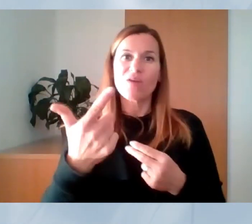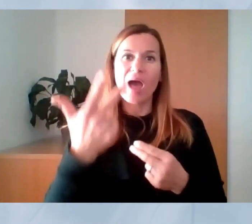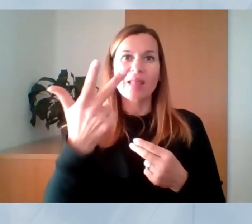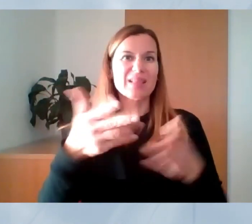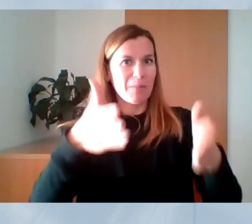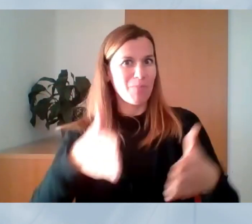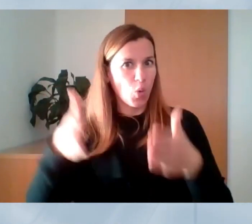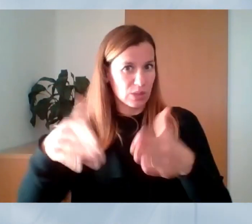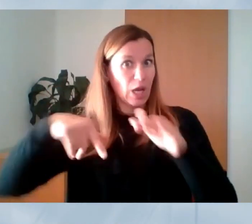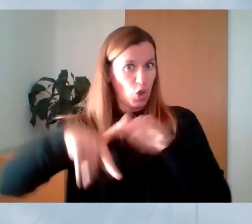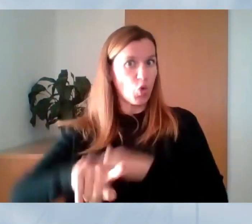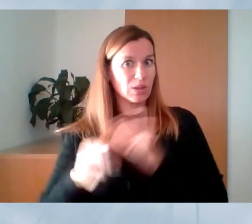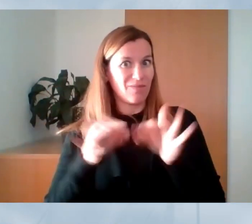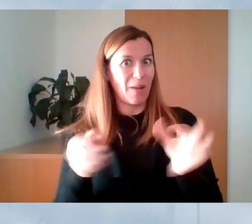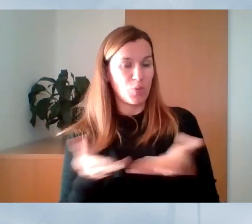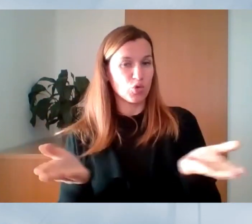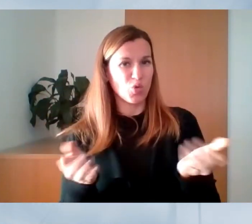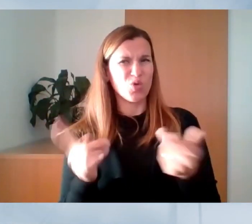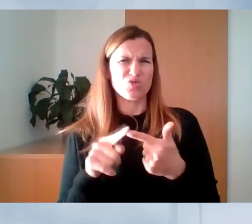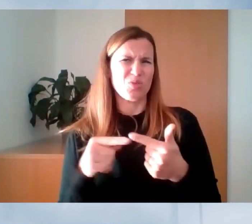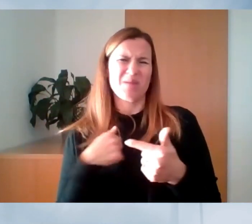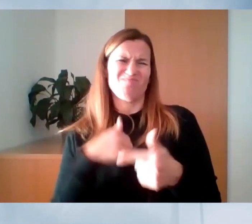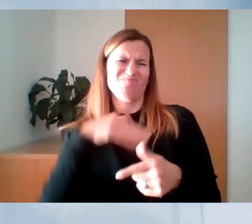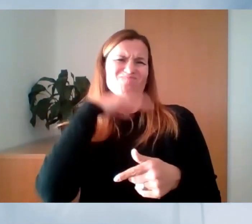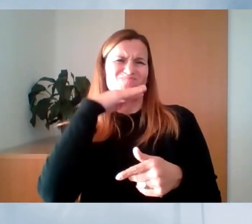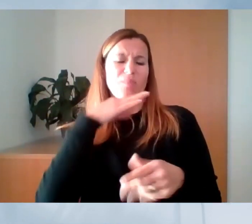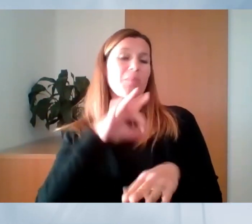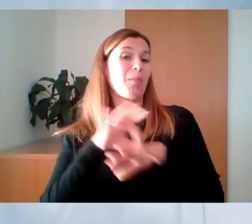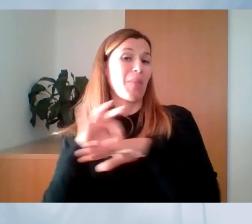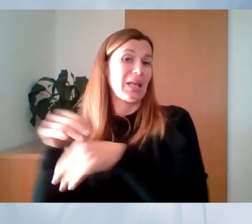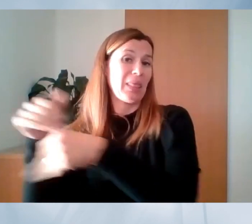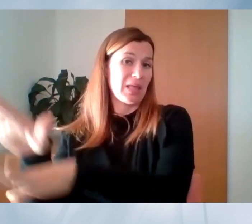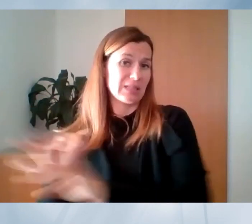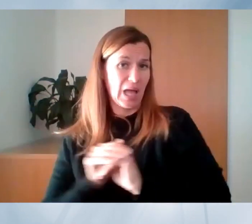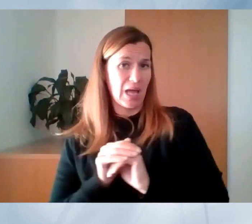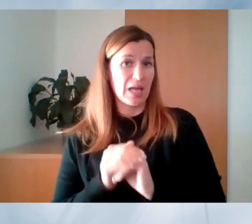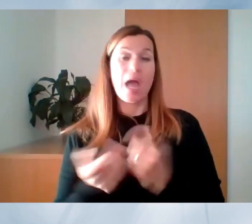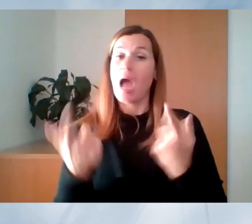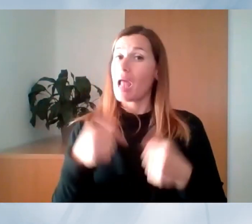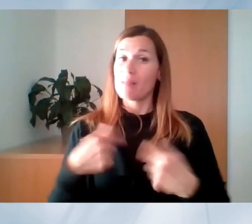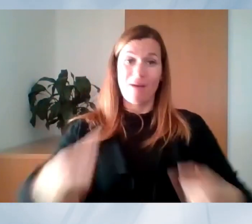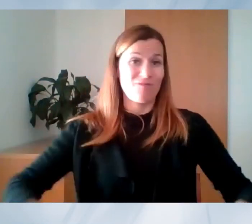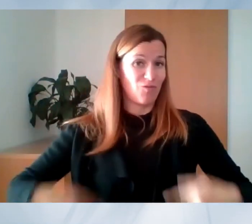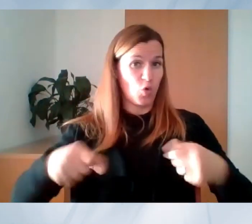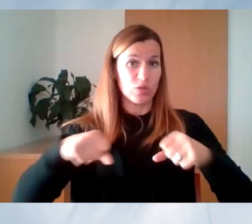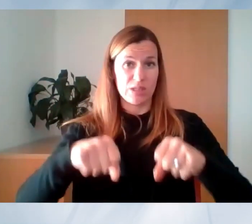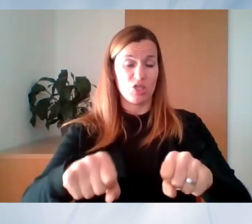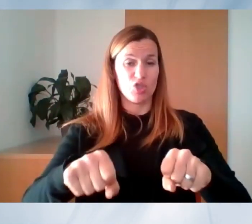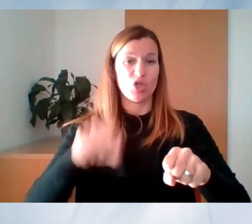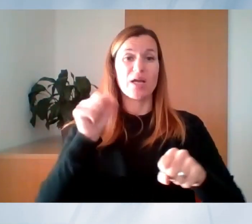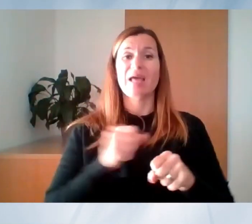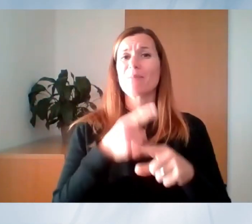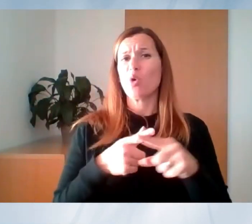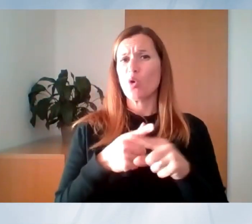postelje, kadar pa človeku ne paše, ga pa nazaj pelje. Ali pa z vozičkom, ker le polovico